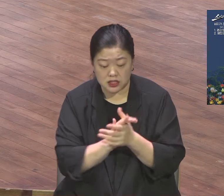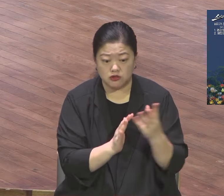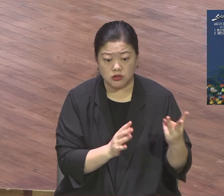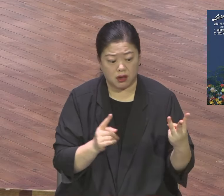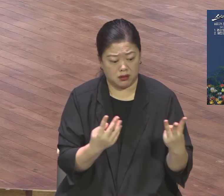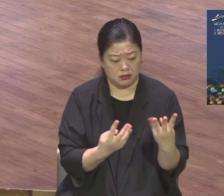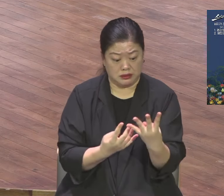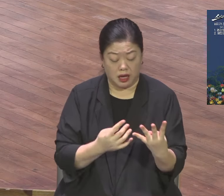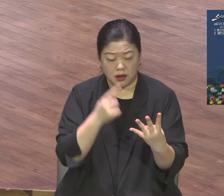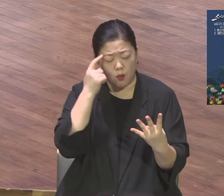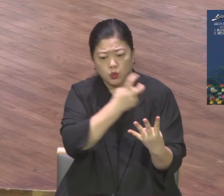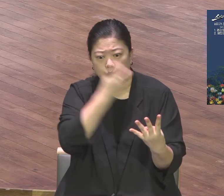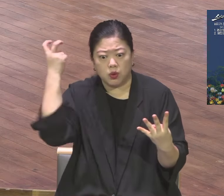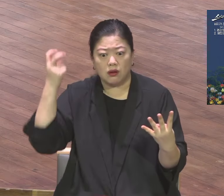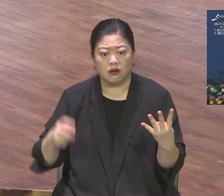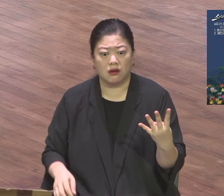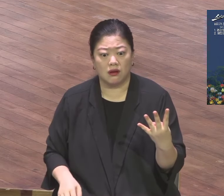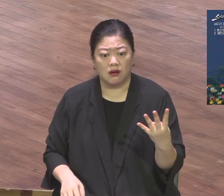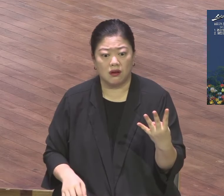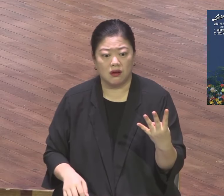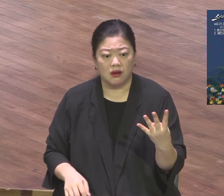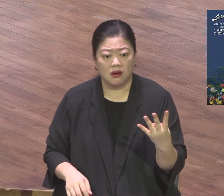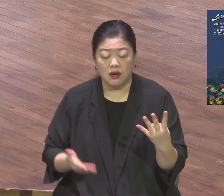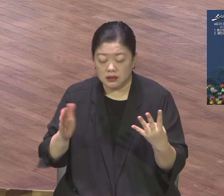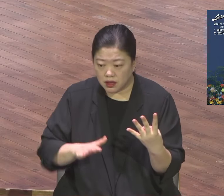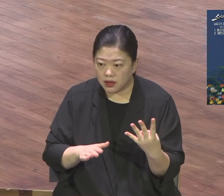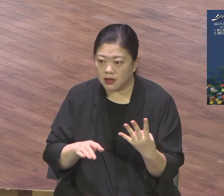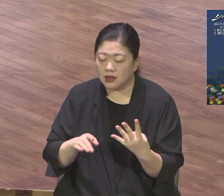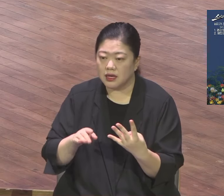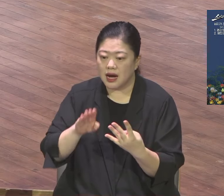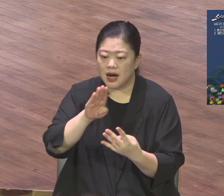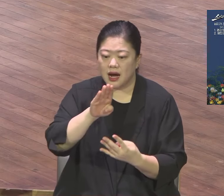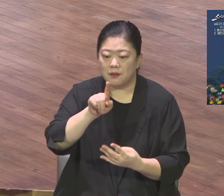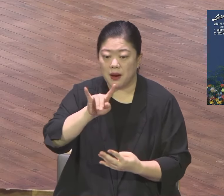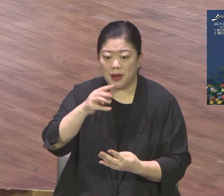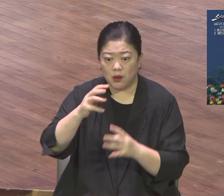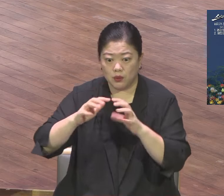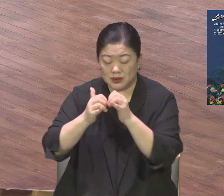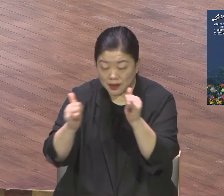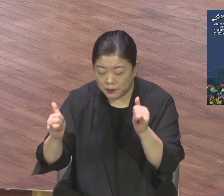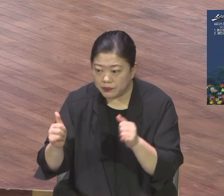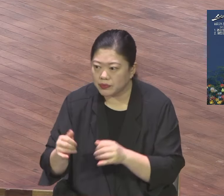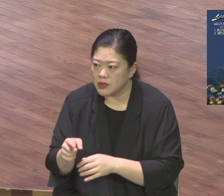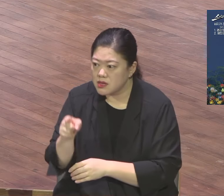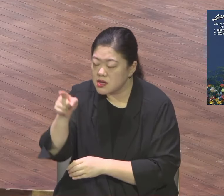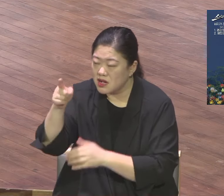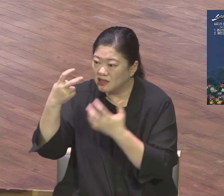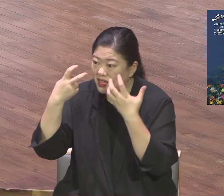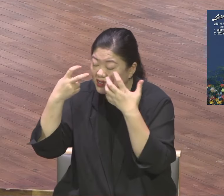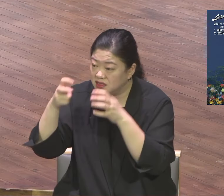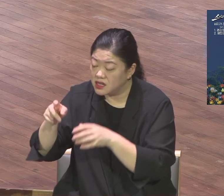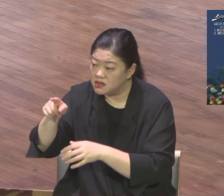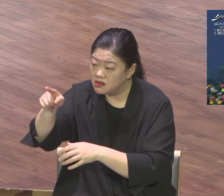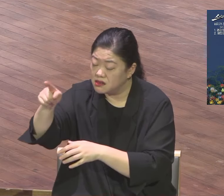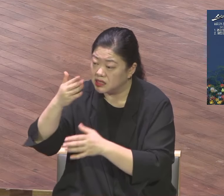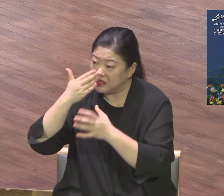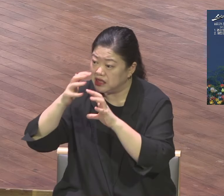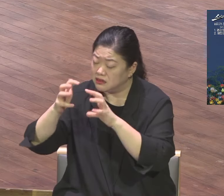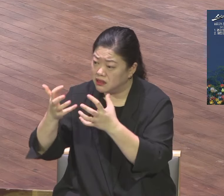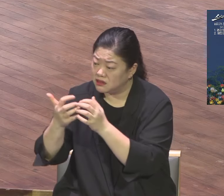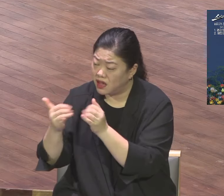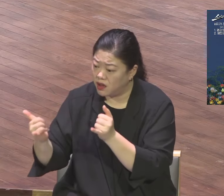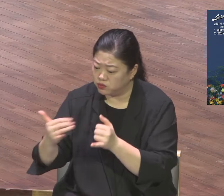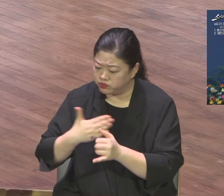잘하니까 시기 질투하는 대상들이 많았어요. 다니엘부터 막 이게 어디에서 포로가 온 주제에 지가 총리를